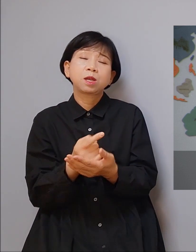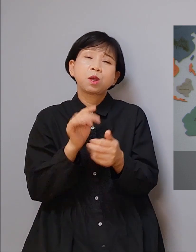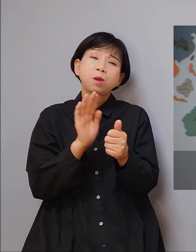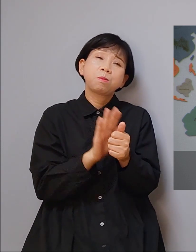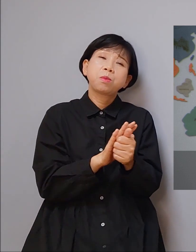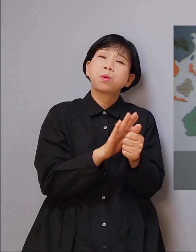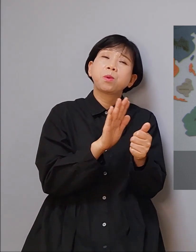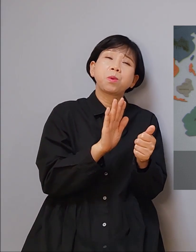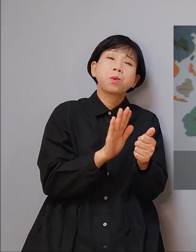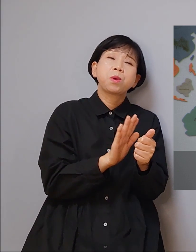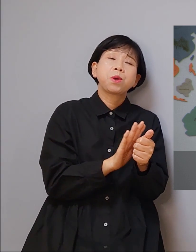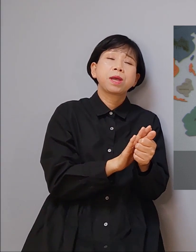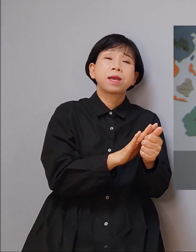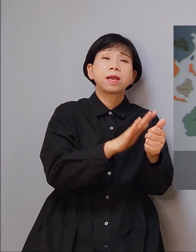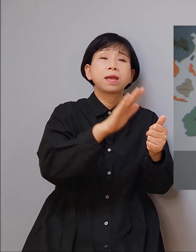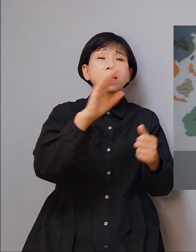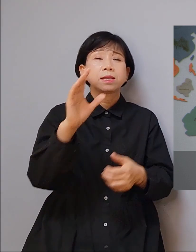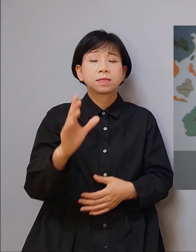임하신